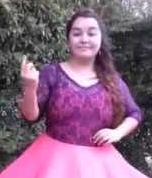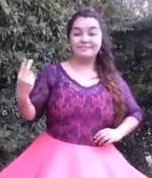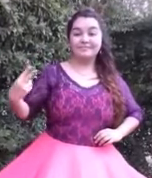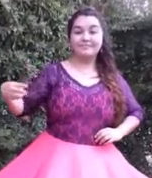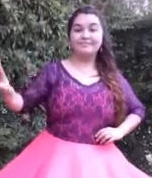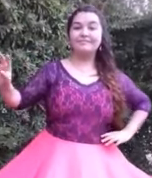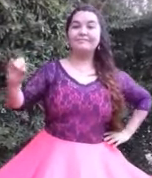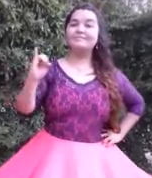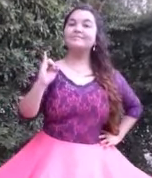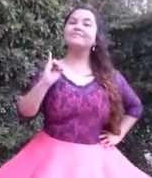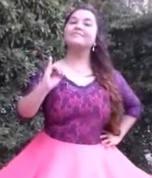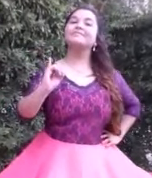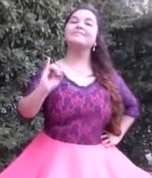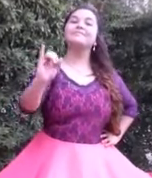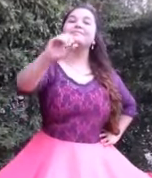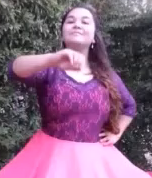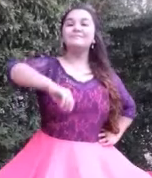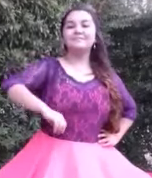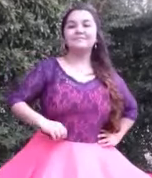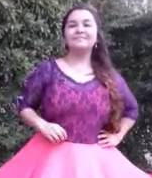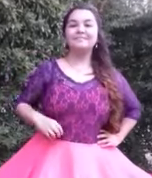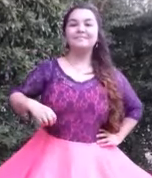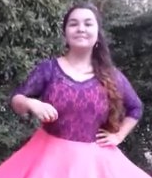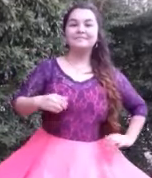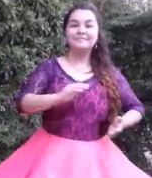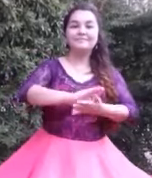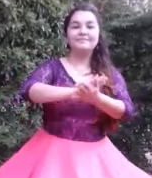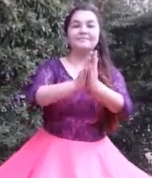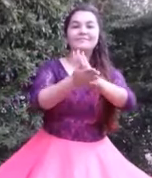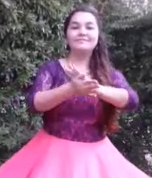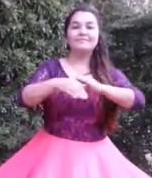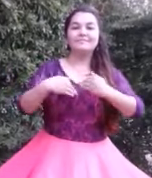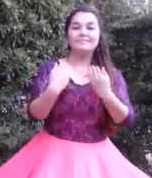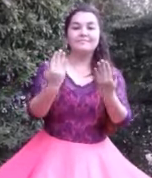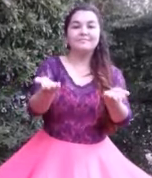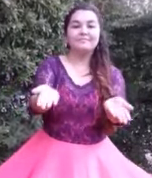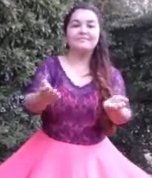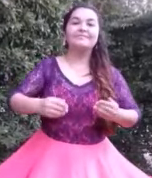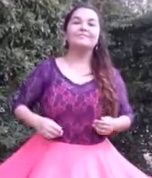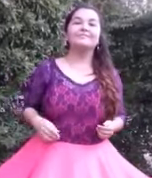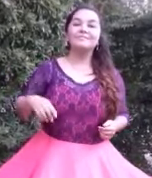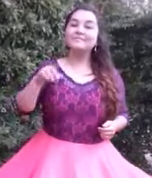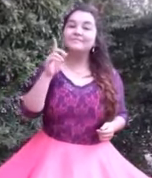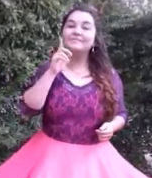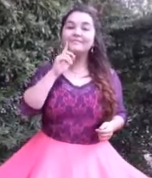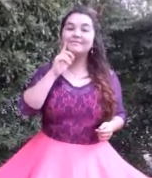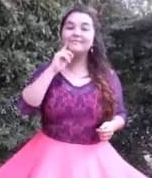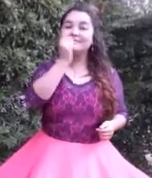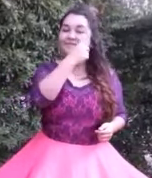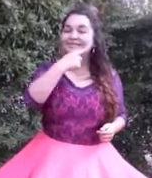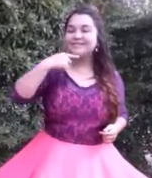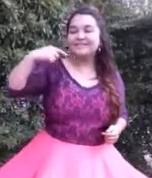eres mi dueño y sí, que no daría por tener tu